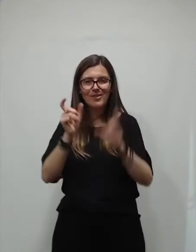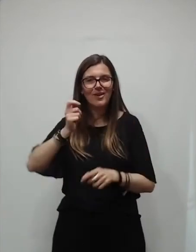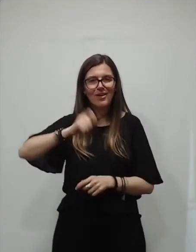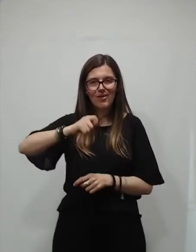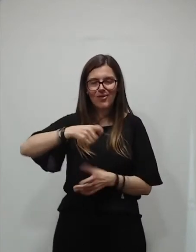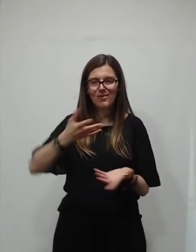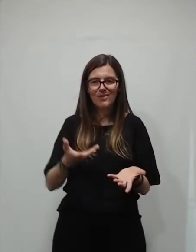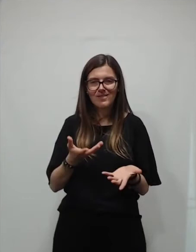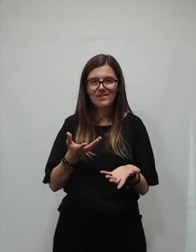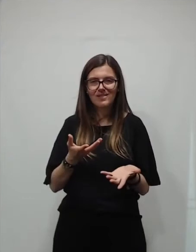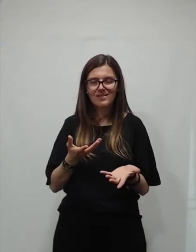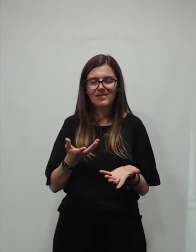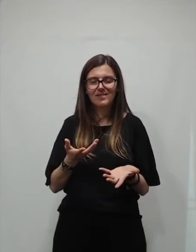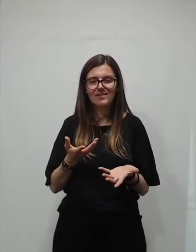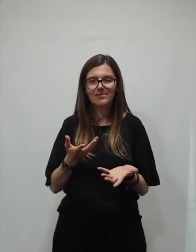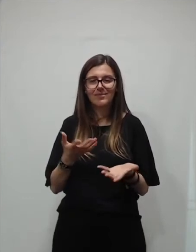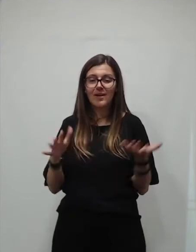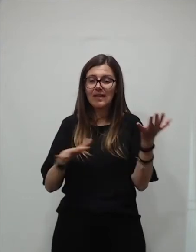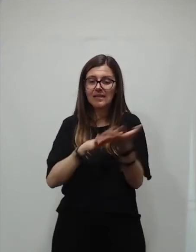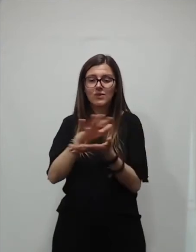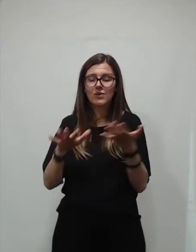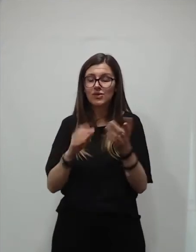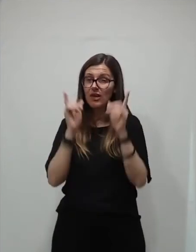la determinación de este tipo de situaciones,